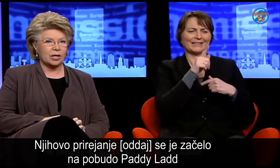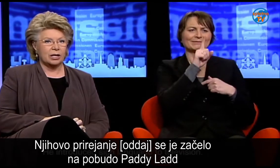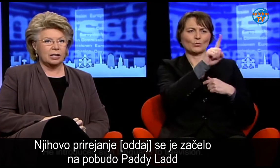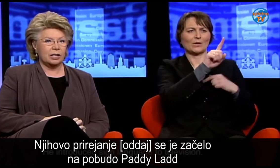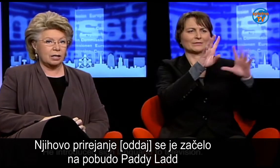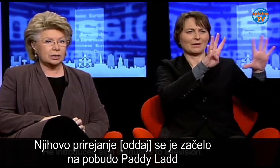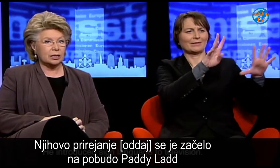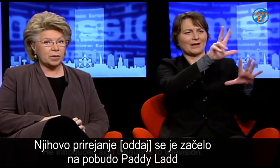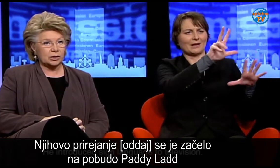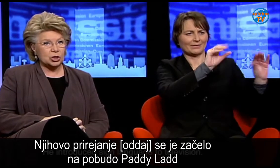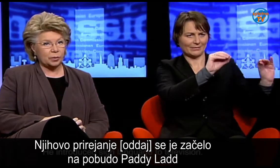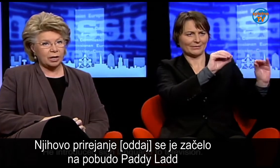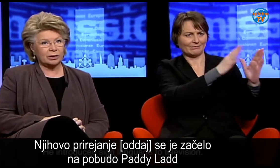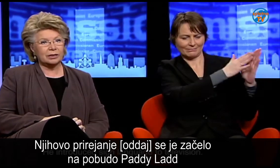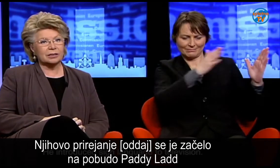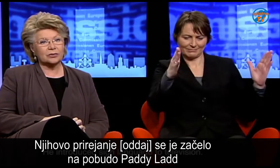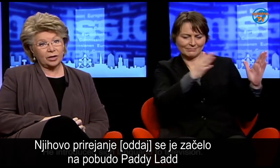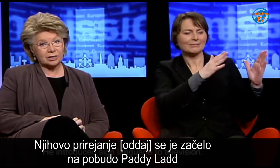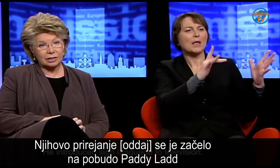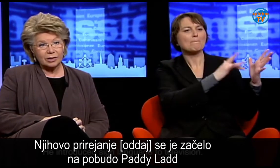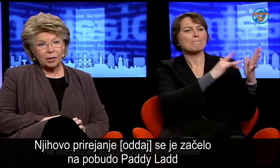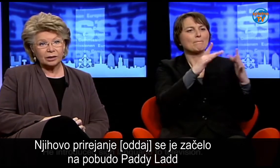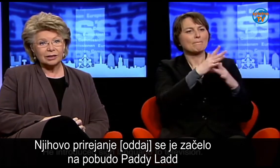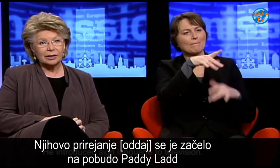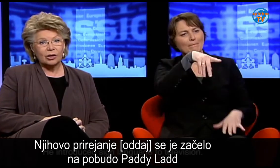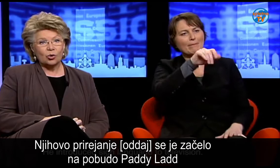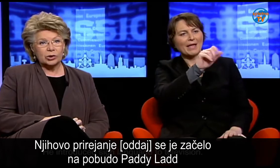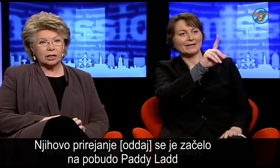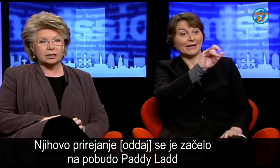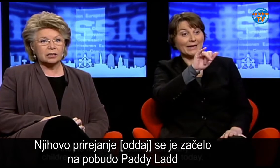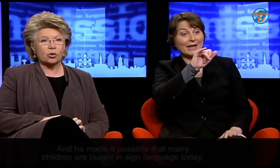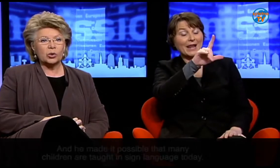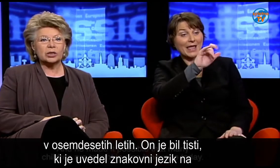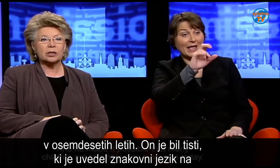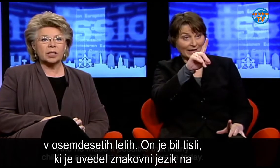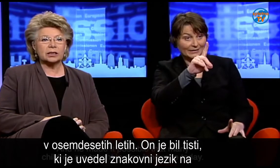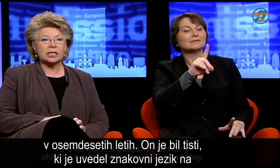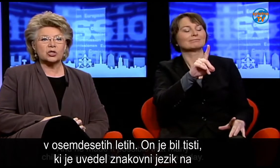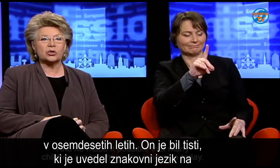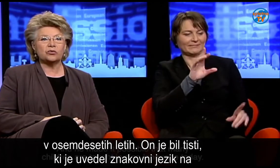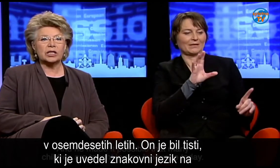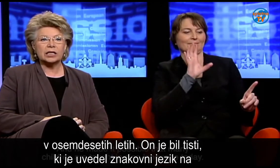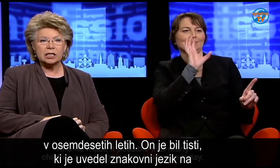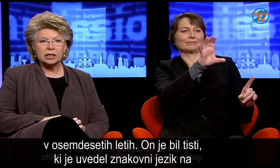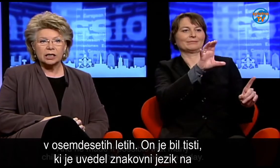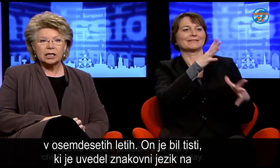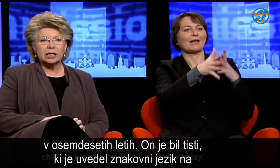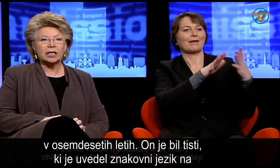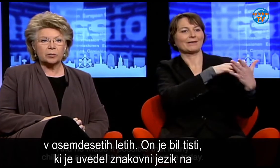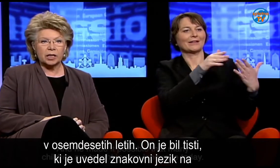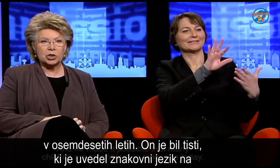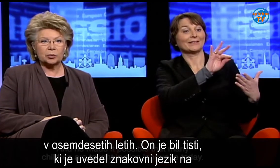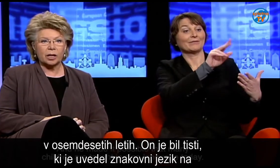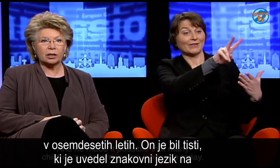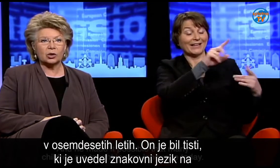zurück. Er hat die Gebärdensprache ins Fernsehen gebracht. Und er hat es auch möglich gemacht, dass heute viele Kinder in